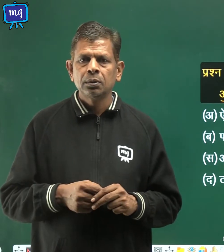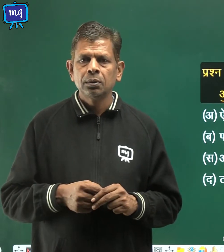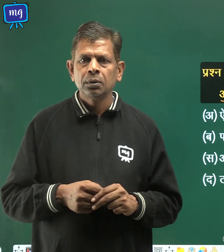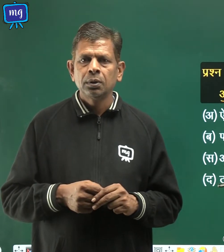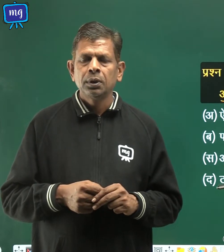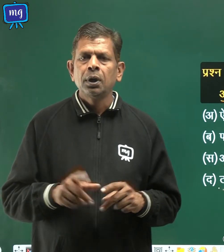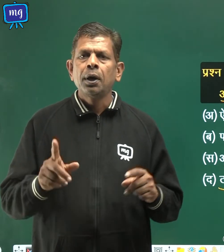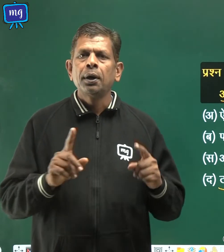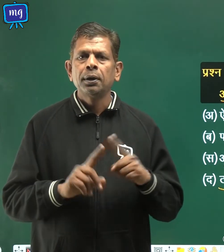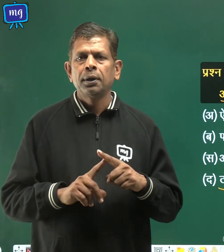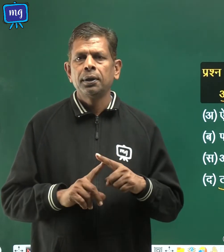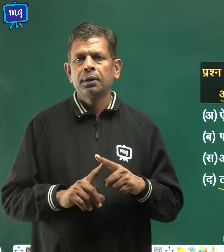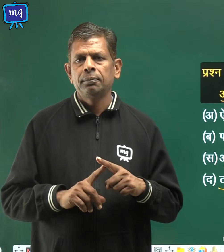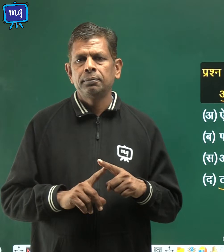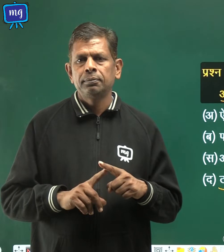या टार्ट्रिक अम्ल।